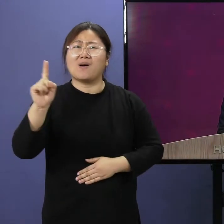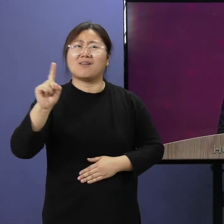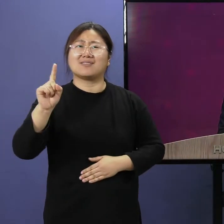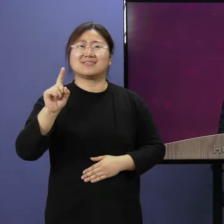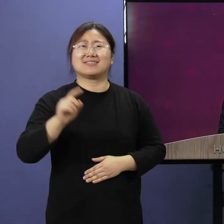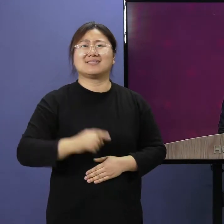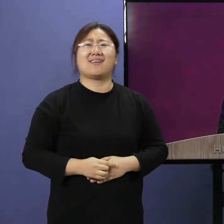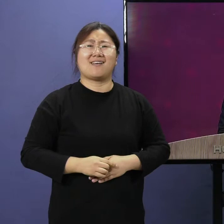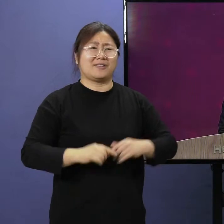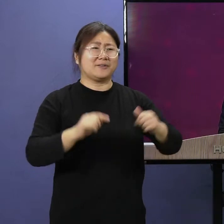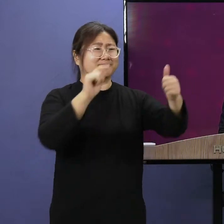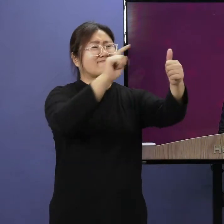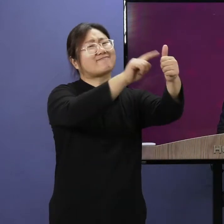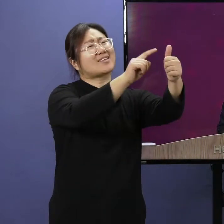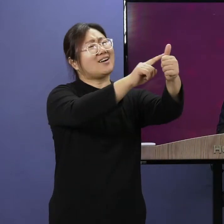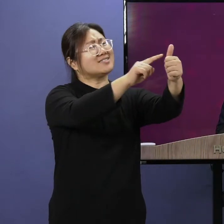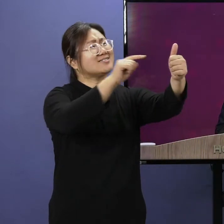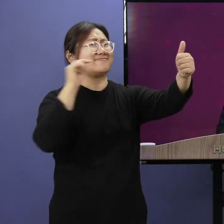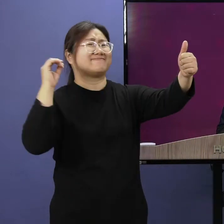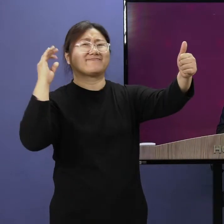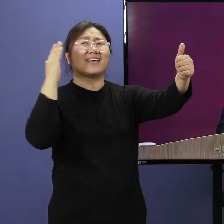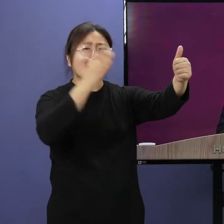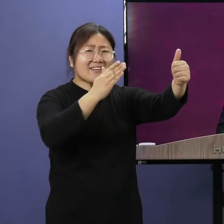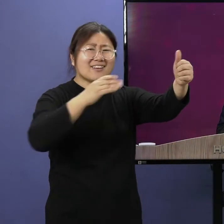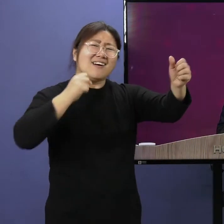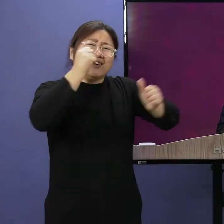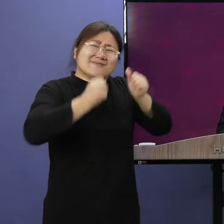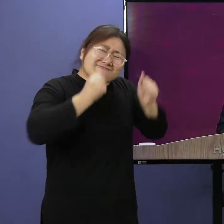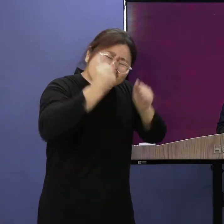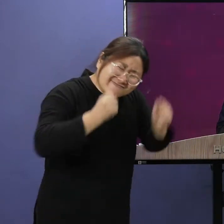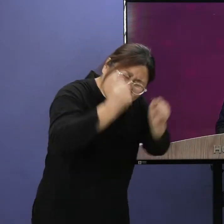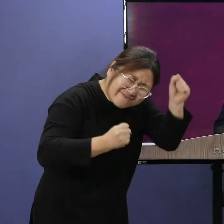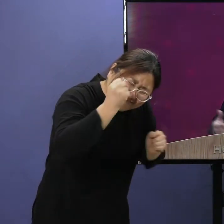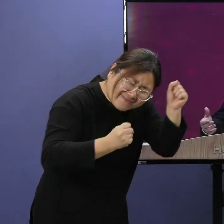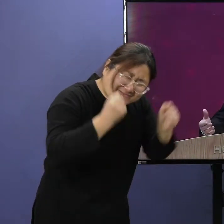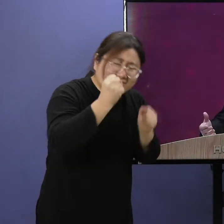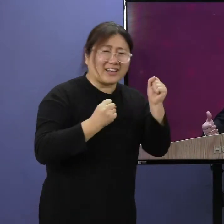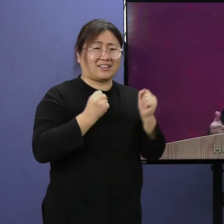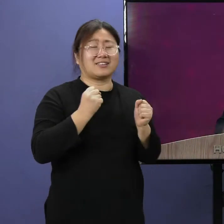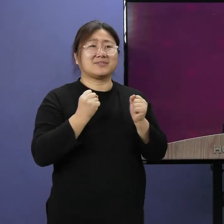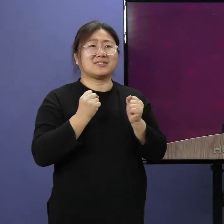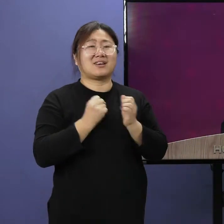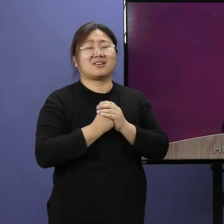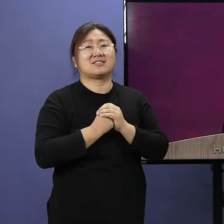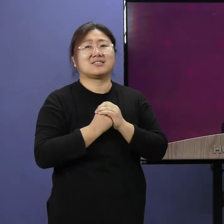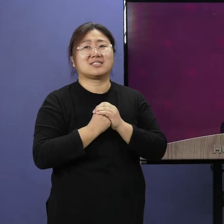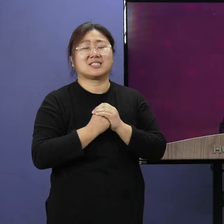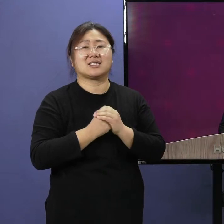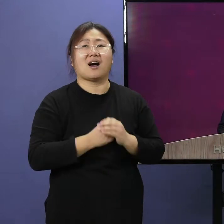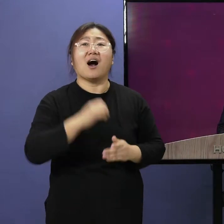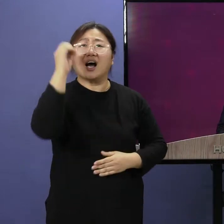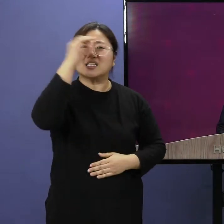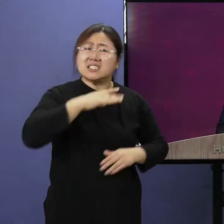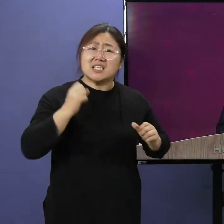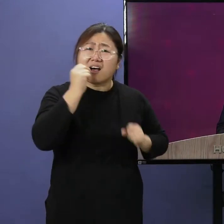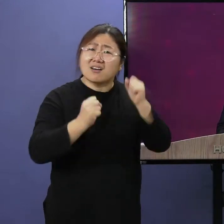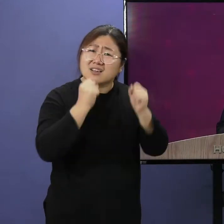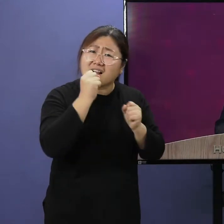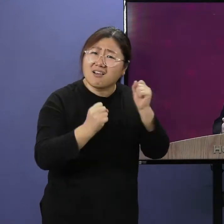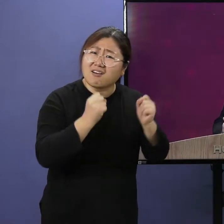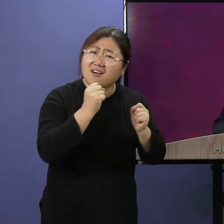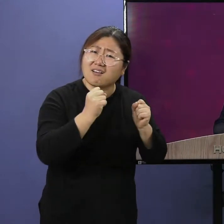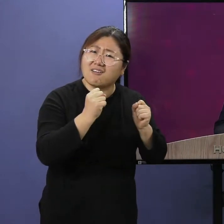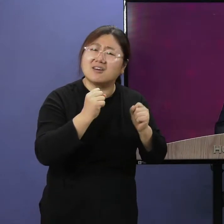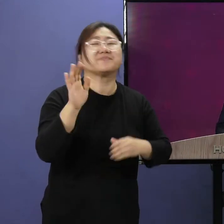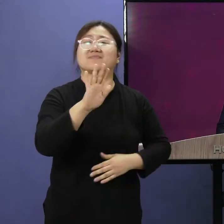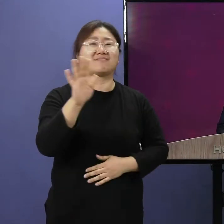아들을 향해 달려가는 것입니다. 여러분, 달려갔다라는 그 말이 별거 아닌